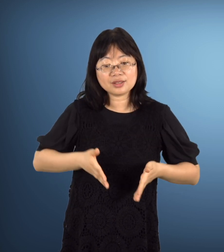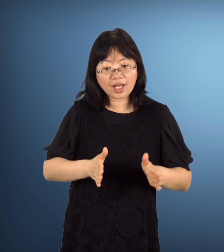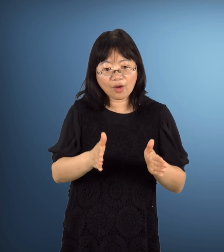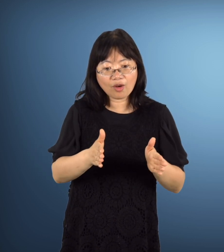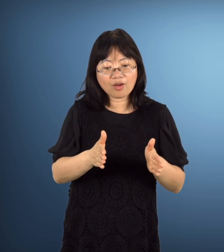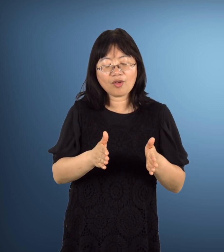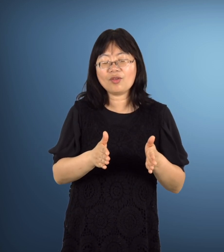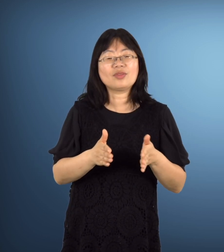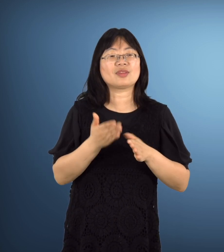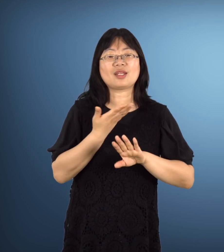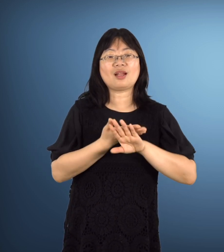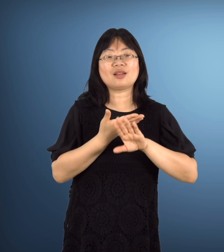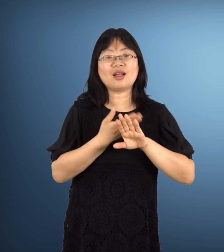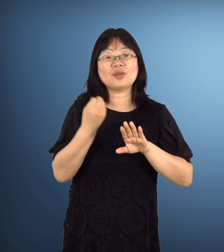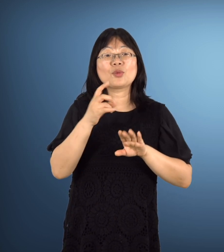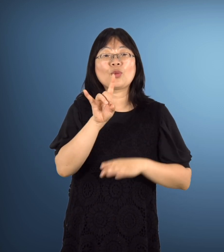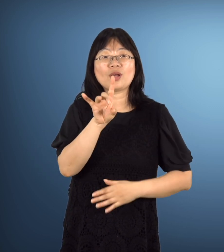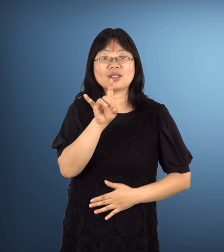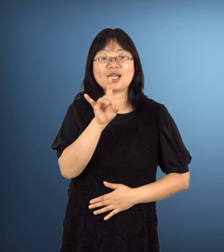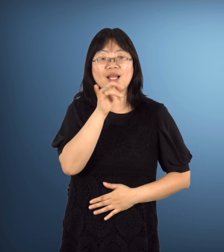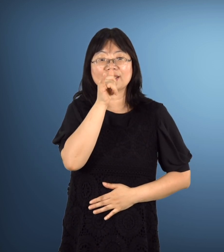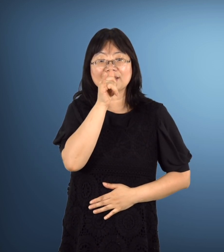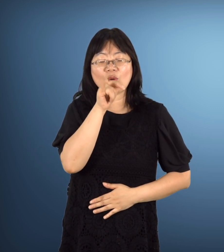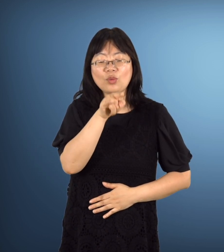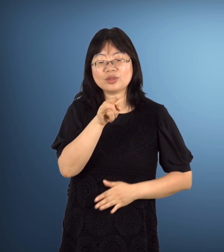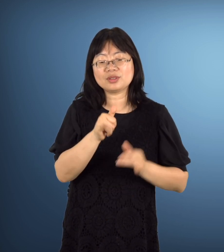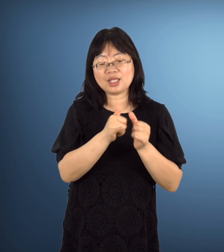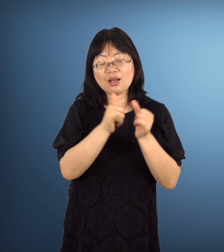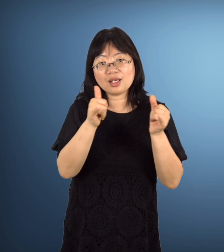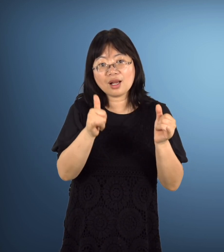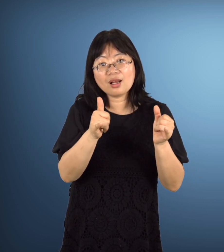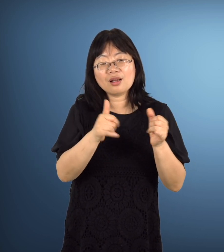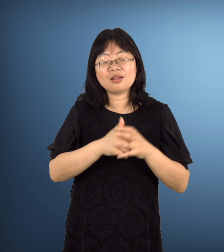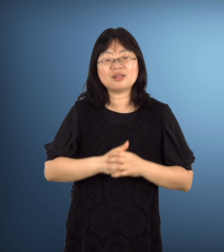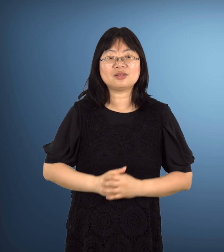것이 아니다. 또 하나는 이 사람은